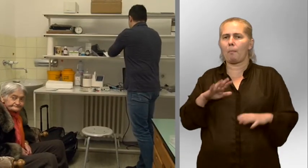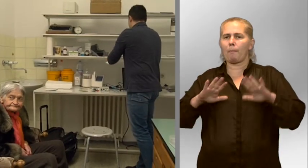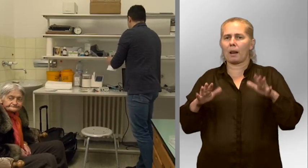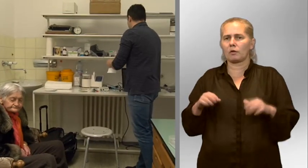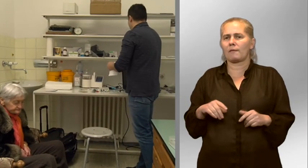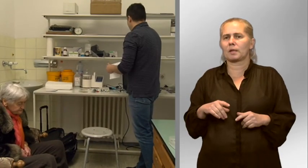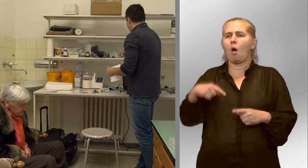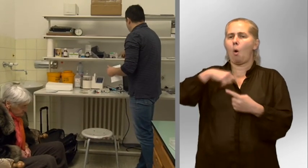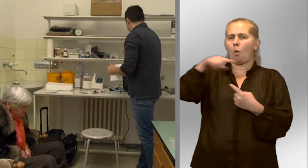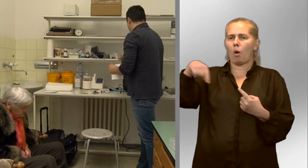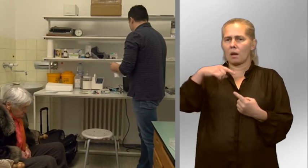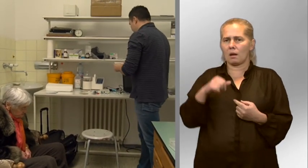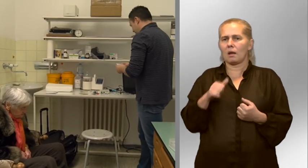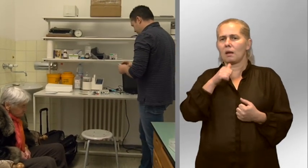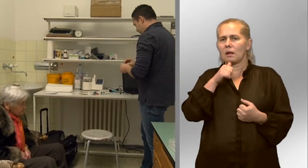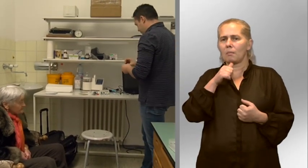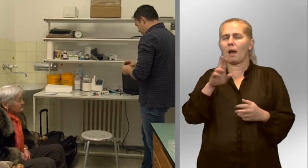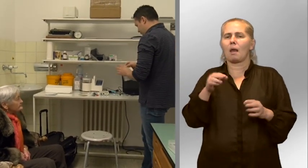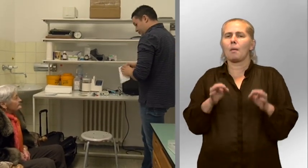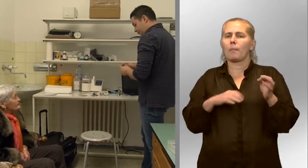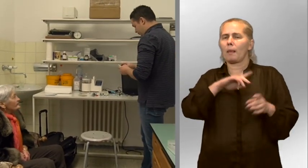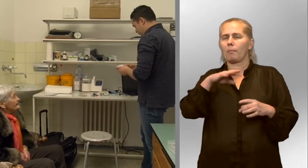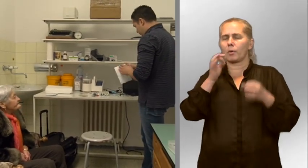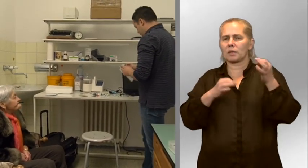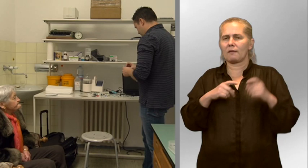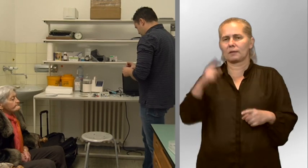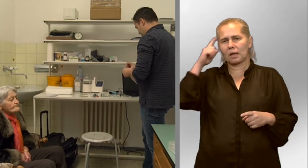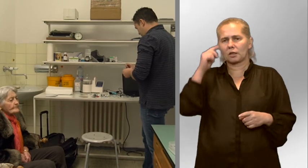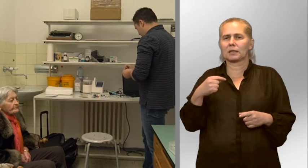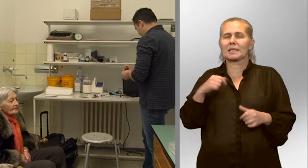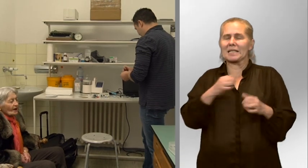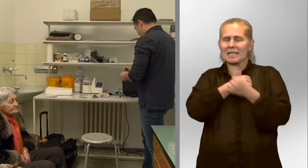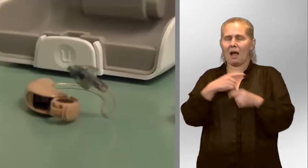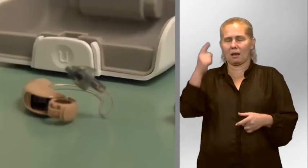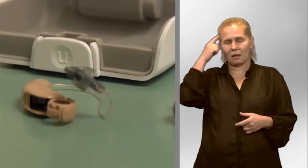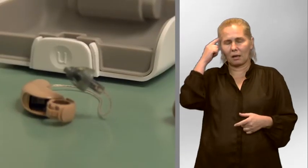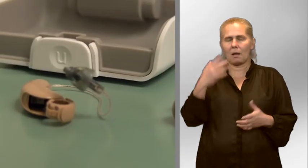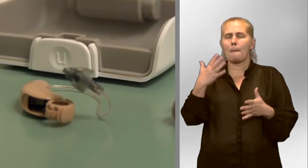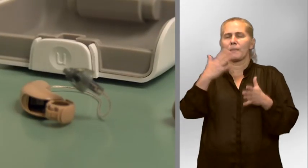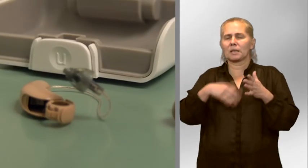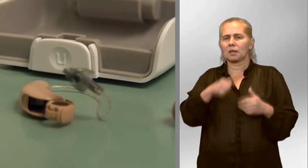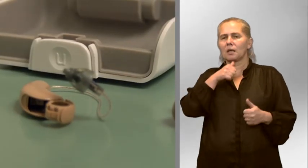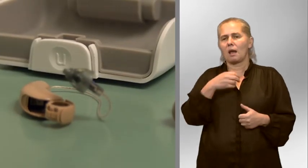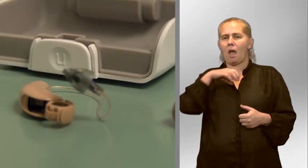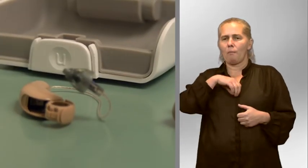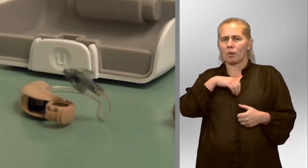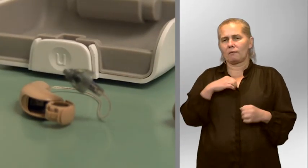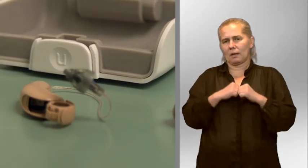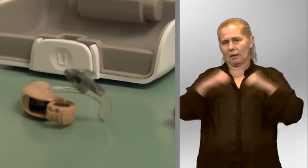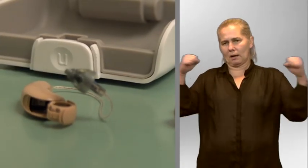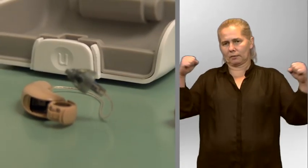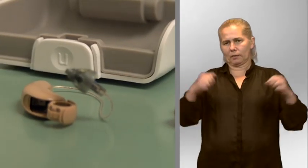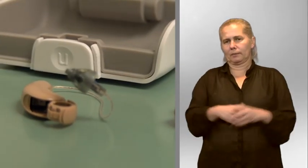mišljenje, prilagođavamo se okolini. Ima neprocenjivi značaj za intelektualni, psihički i emotivni